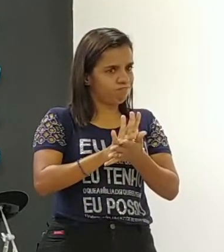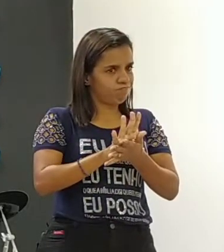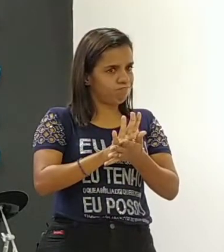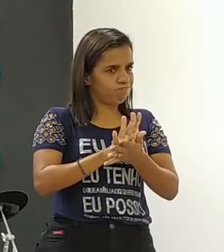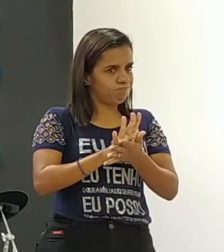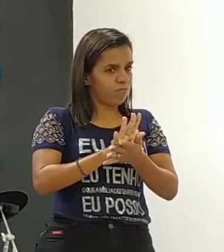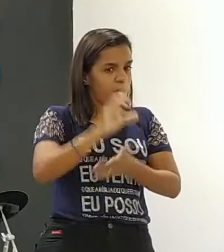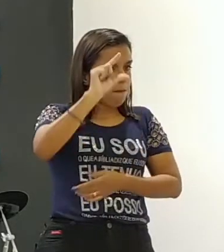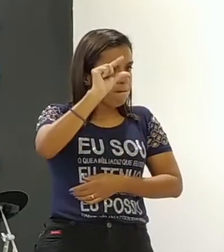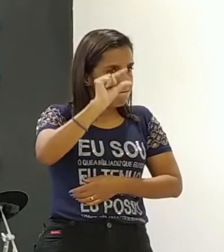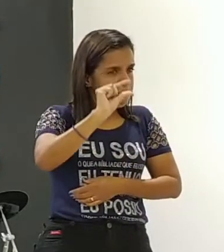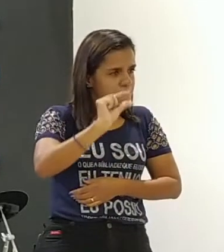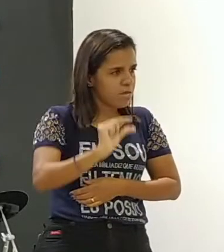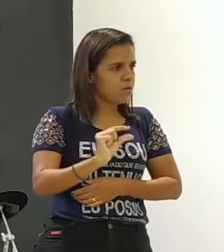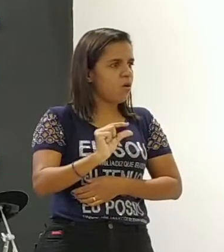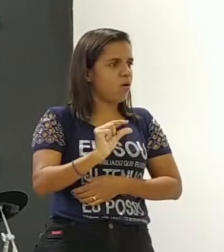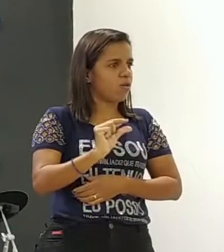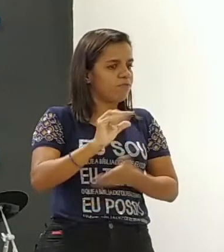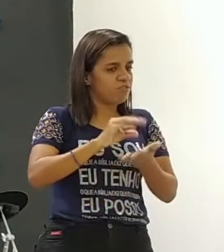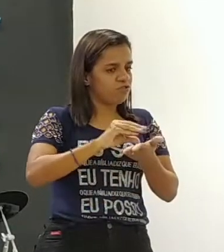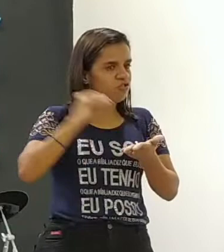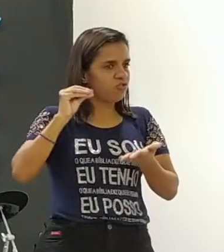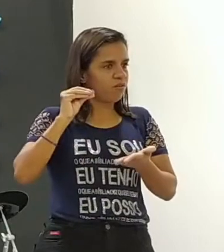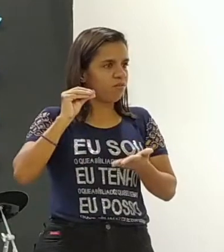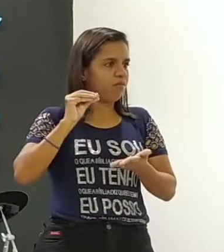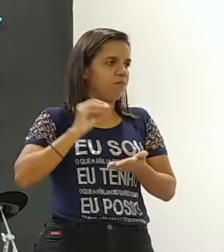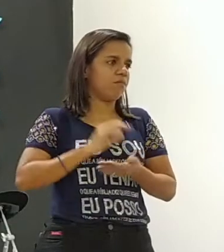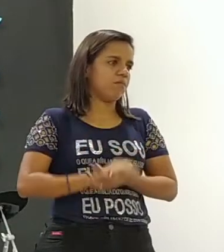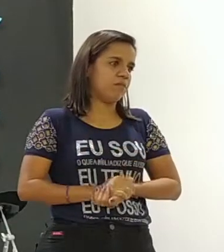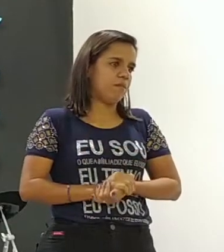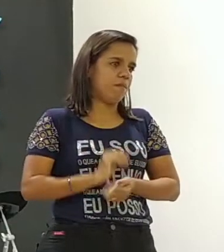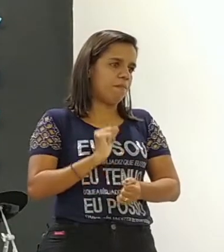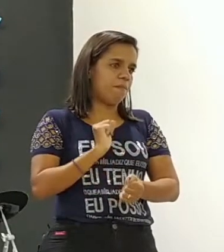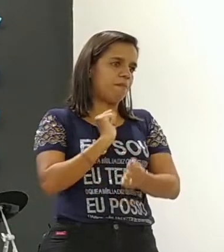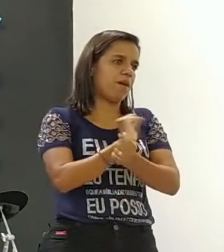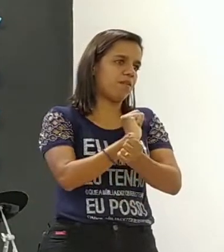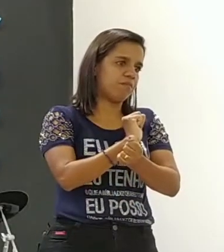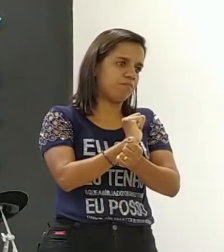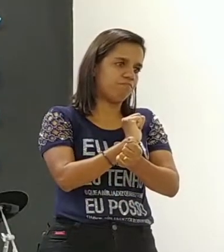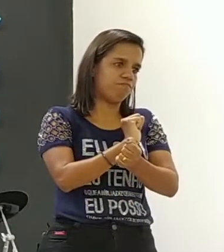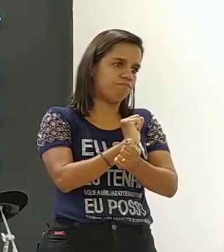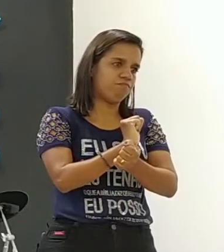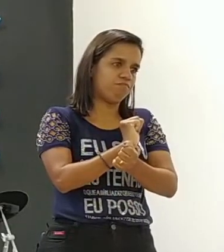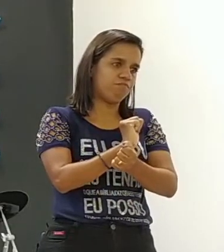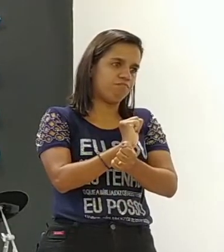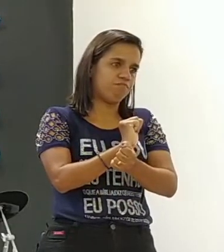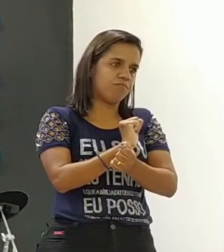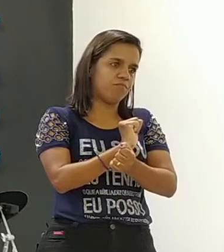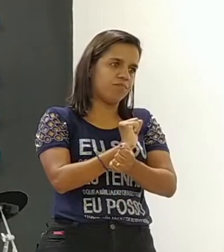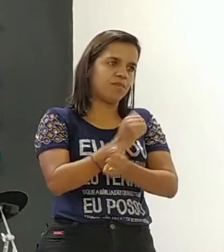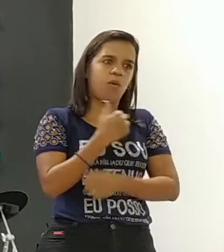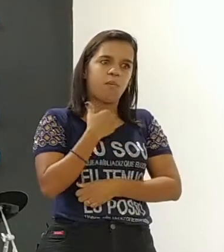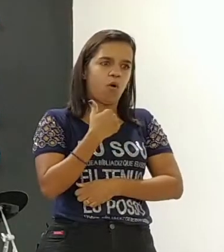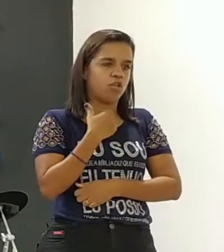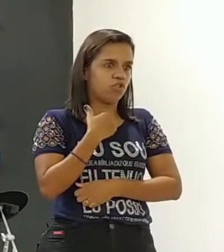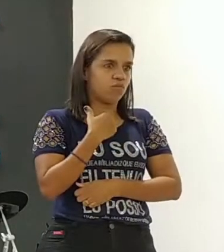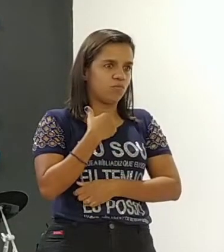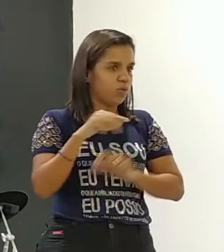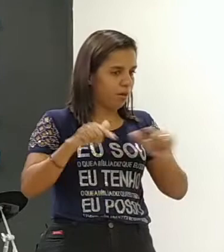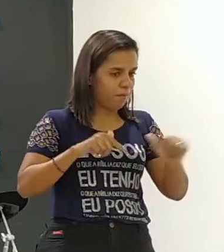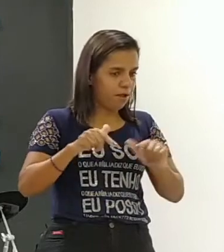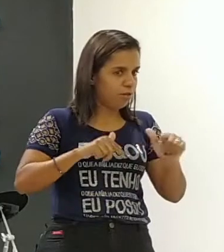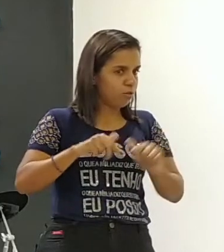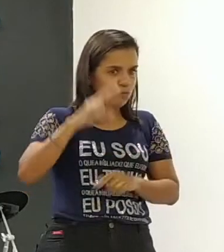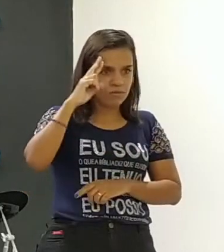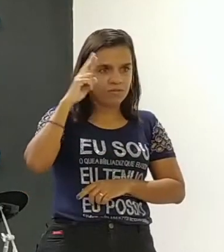A menor engrenagem tirada, o motor para. E a obra do Senhor, ela não pode parar,